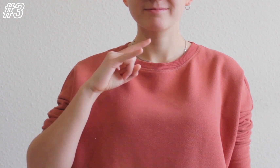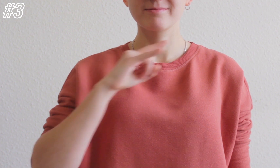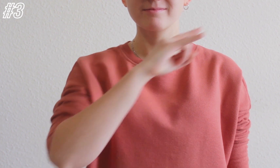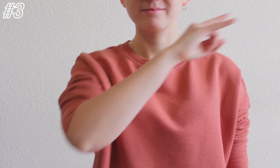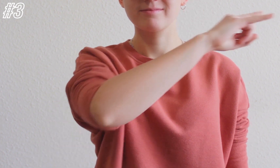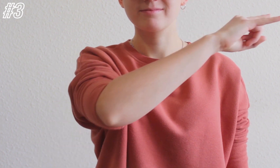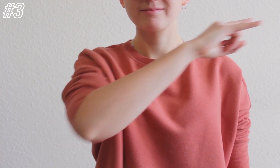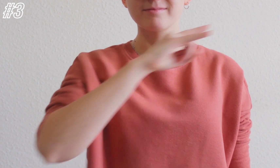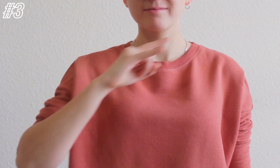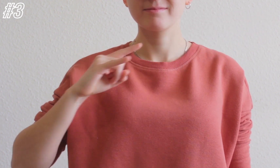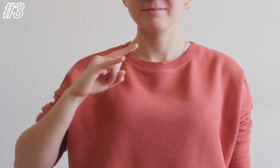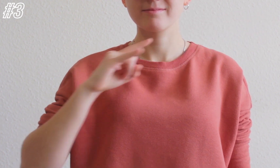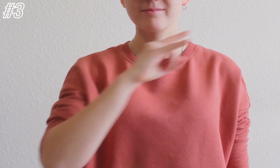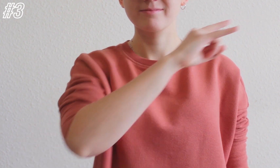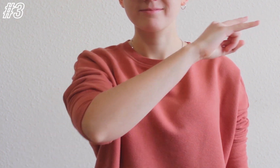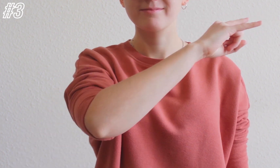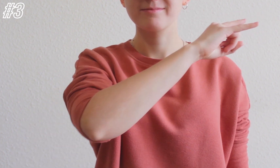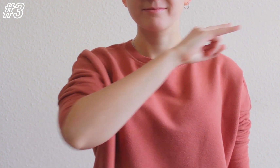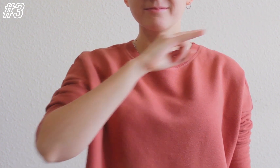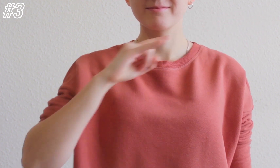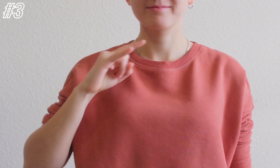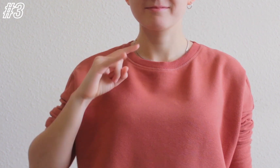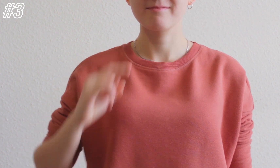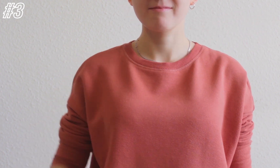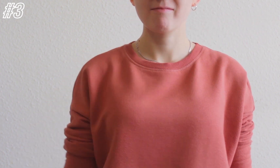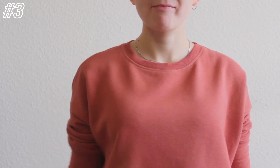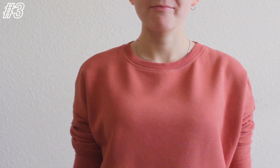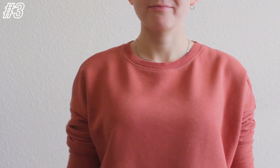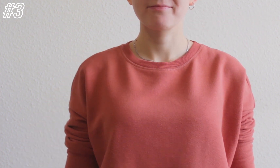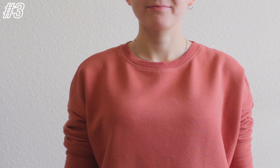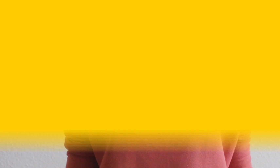ら、このジェスチャーは飛ぶという動詞に変化します。